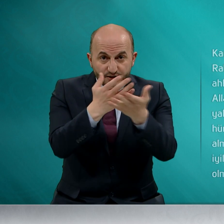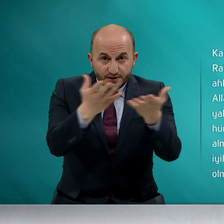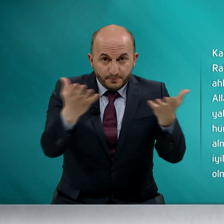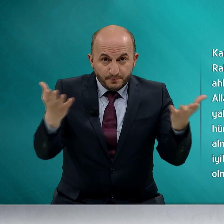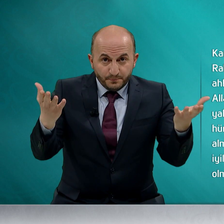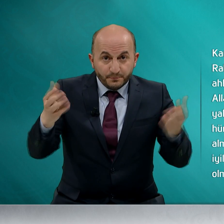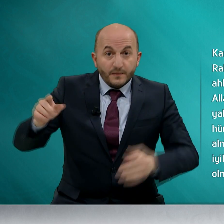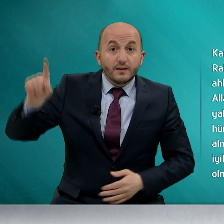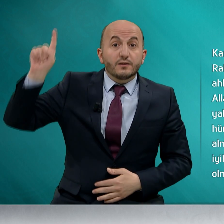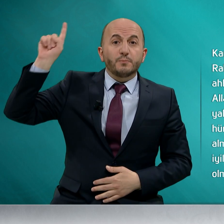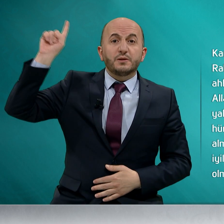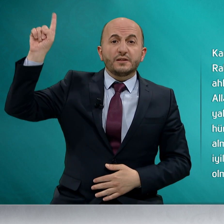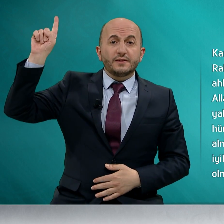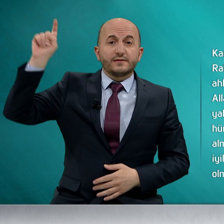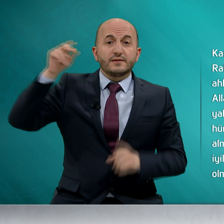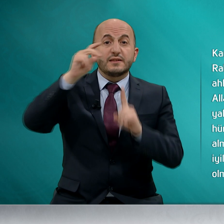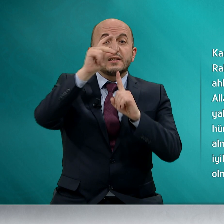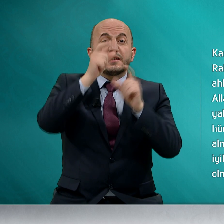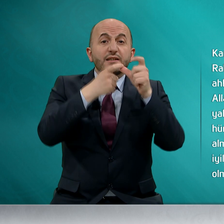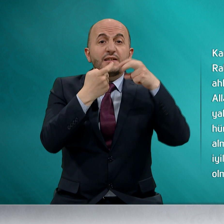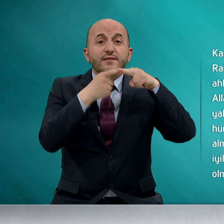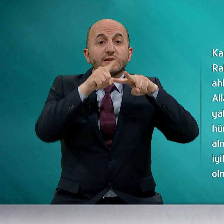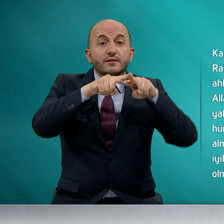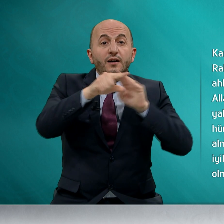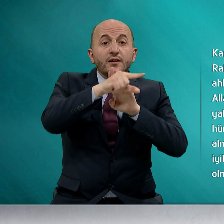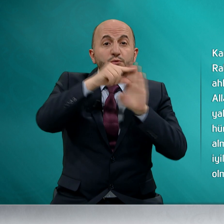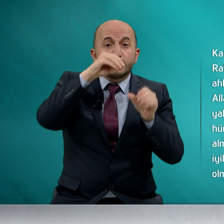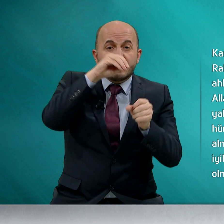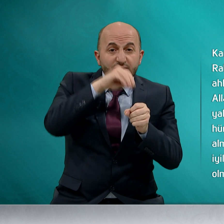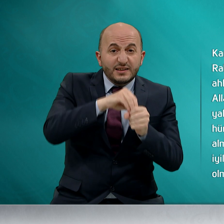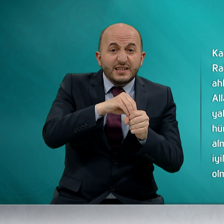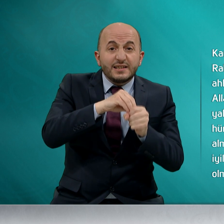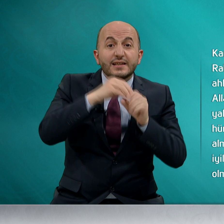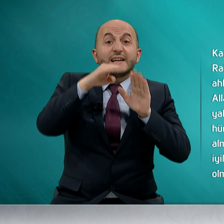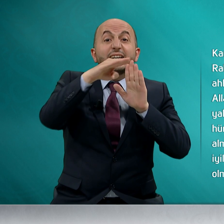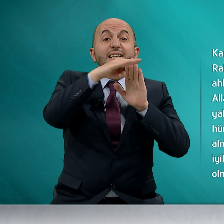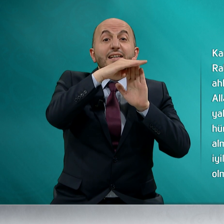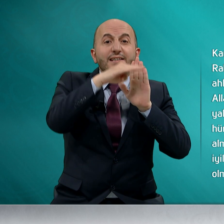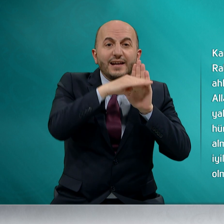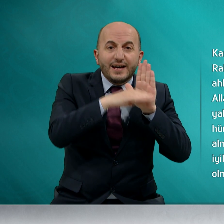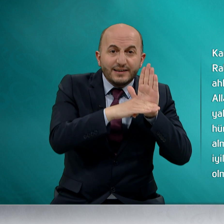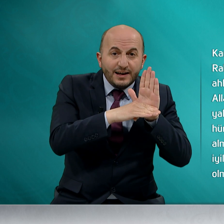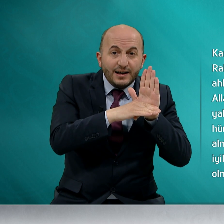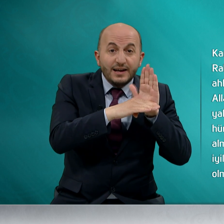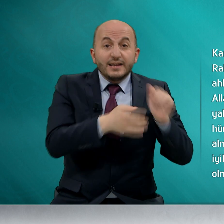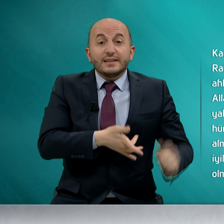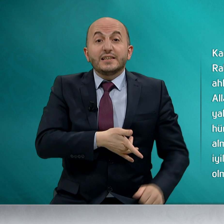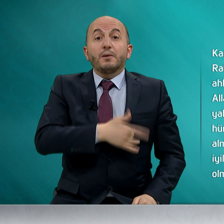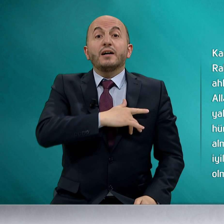Kardeşlerim, Rabbimiz İsra suresindeki ilkelerle